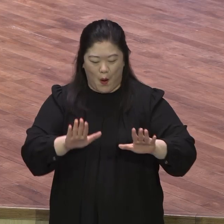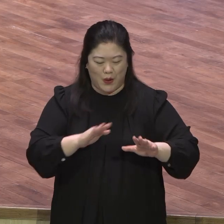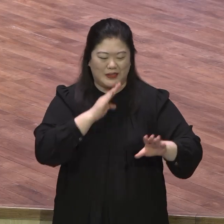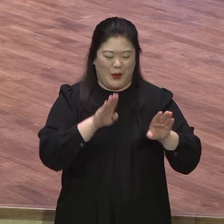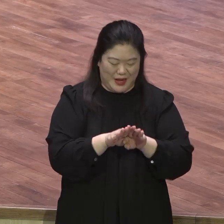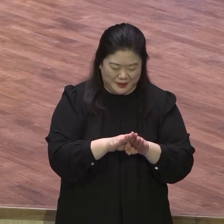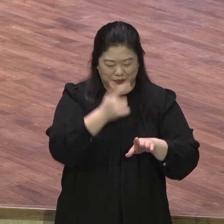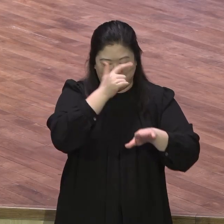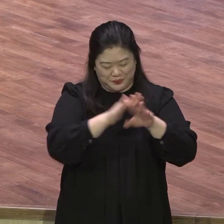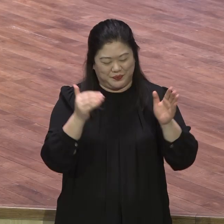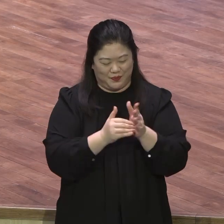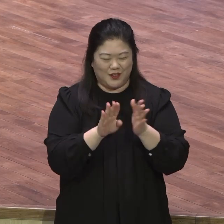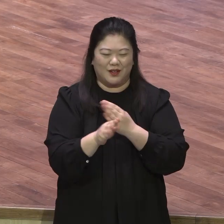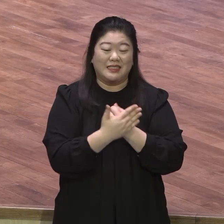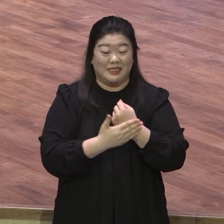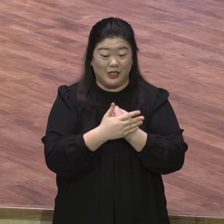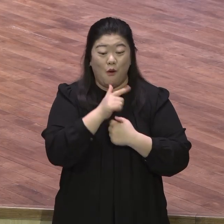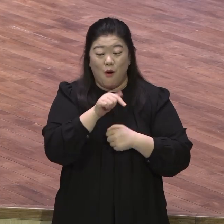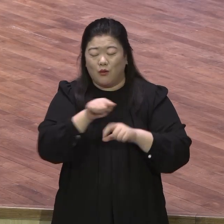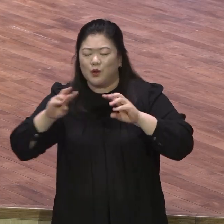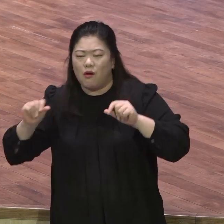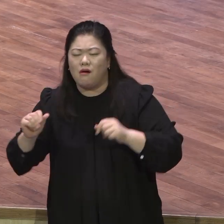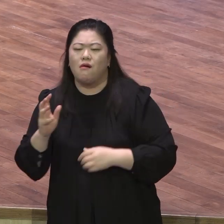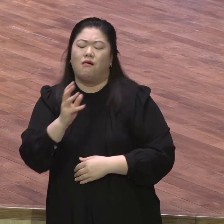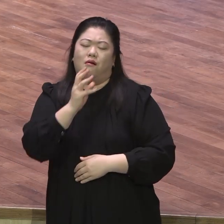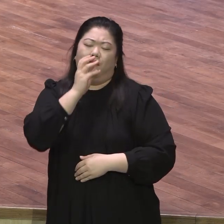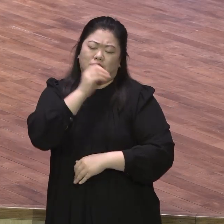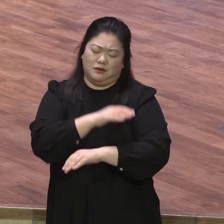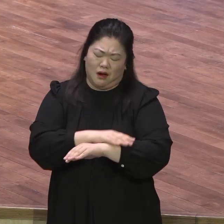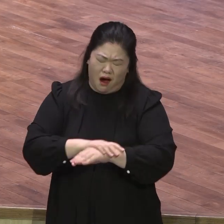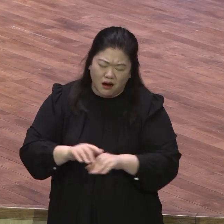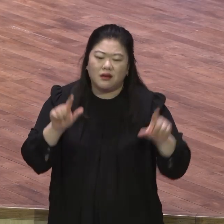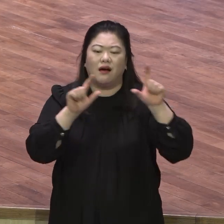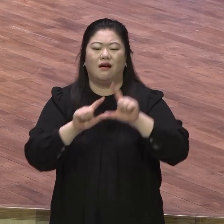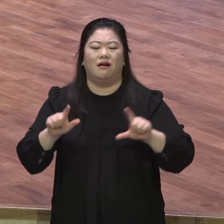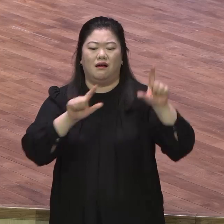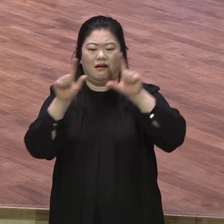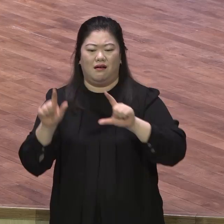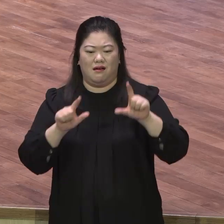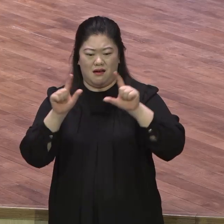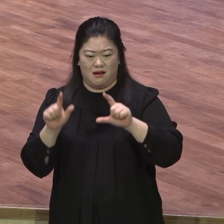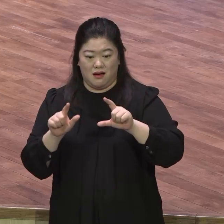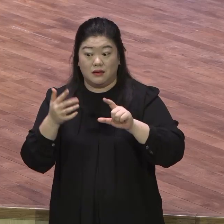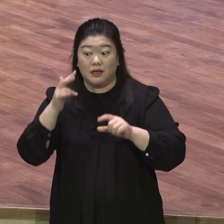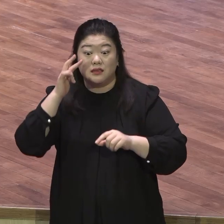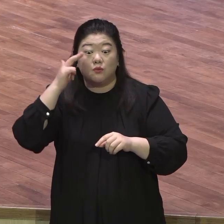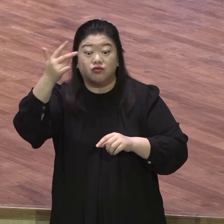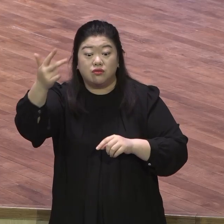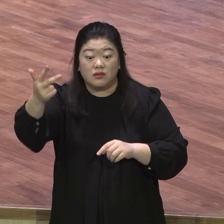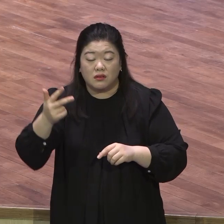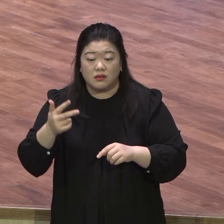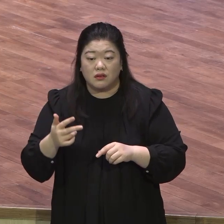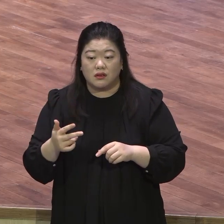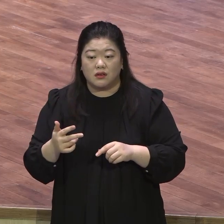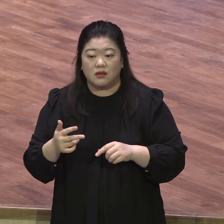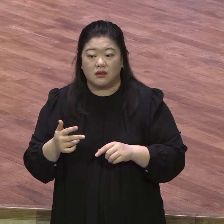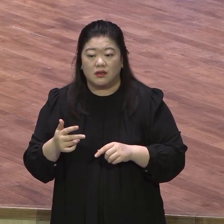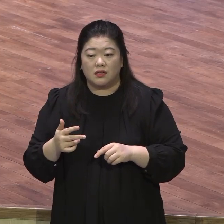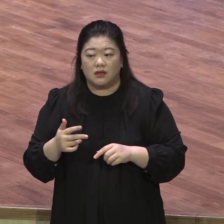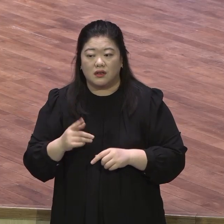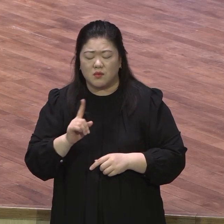때로는 막 그냥 말로 진탕에 그냥 진흙탕에 비비다가 올 수도 있다고요. 그럼 이건 난